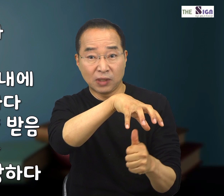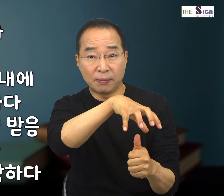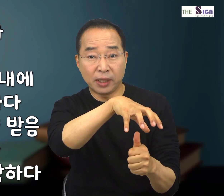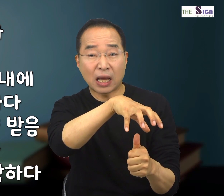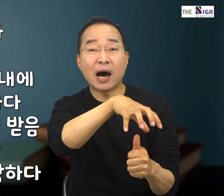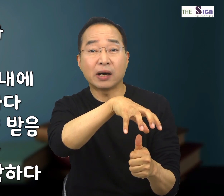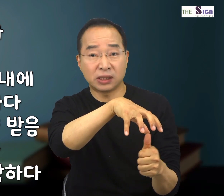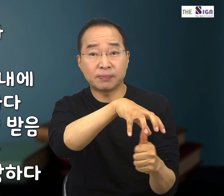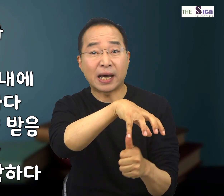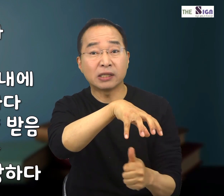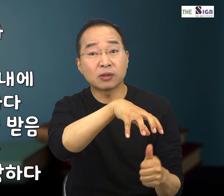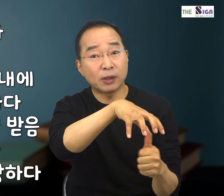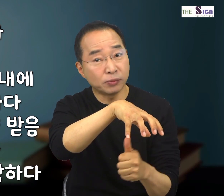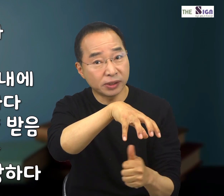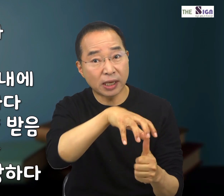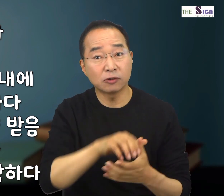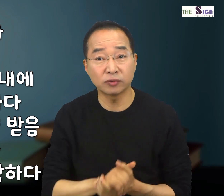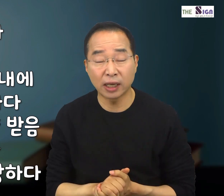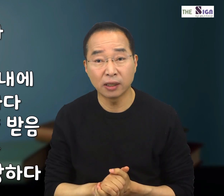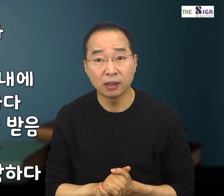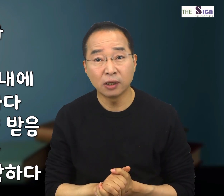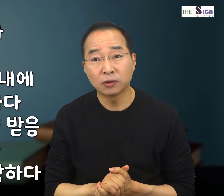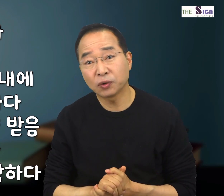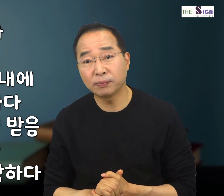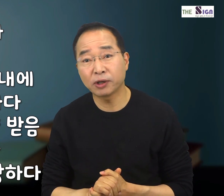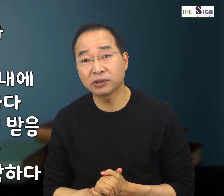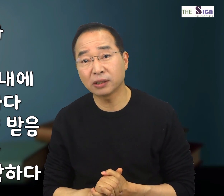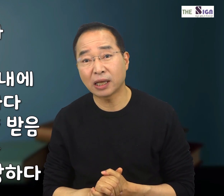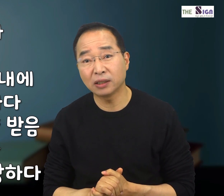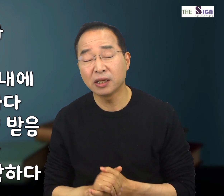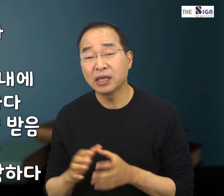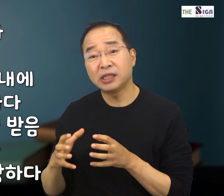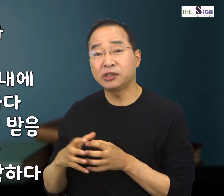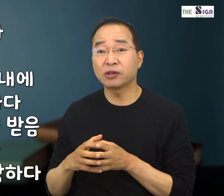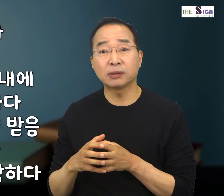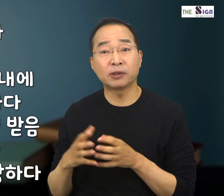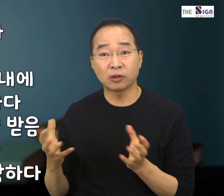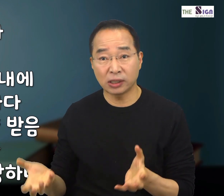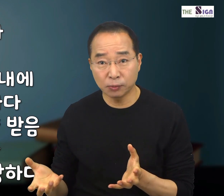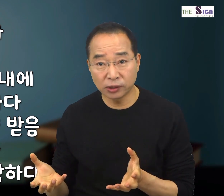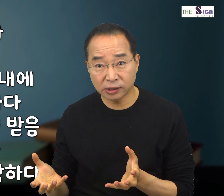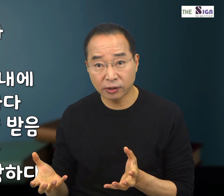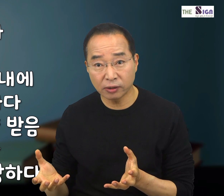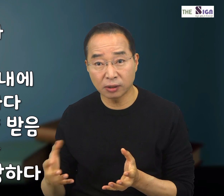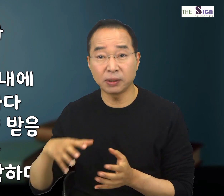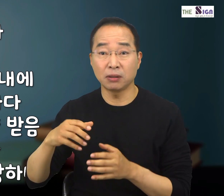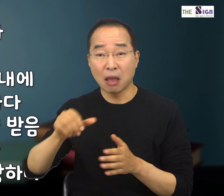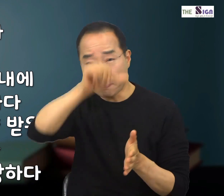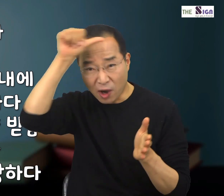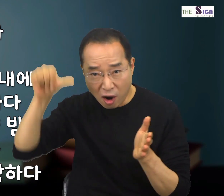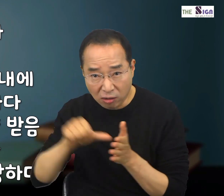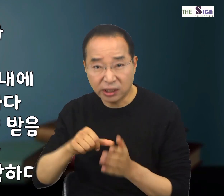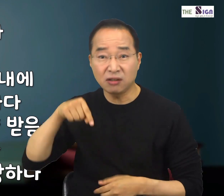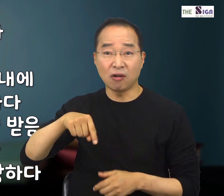하면 집 안에서만 움직이게 하는구나. 또는 평생 나는 이 지역에서 벗어나지 못했어요. 그러면 평생 여기